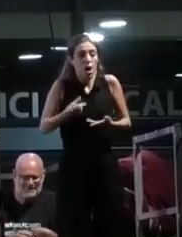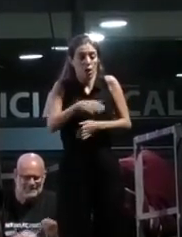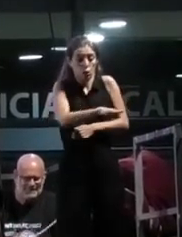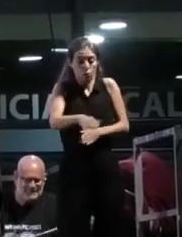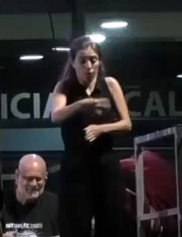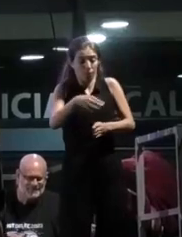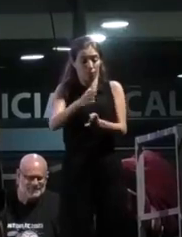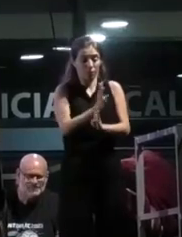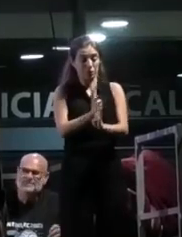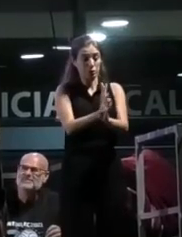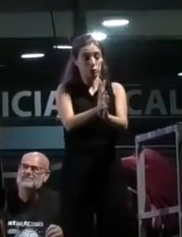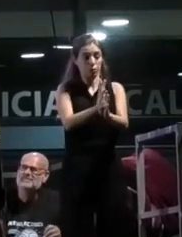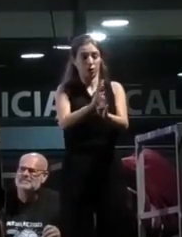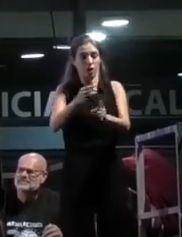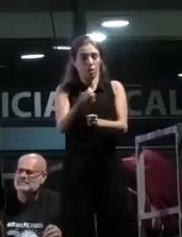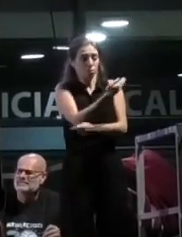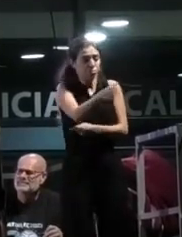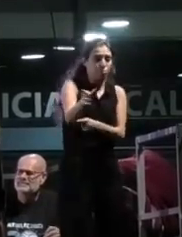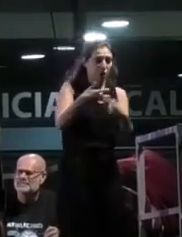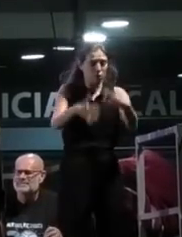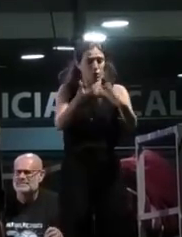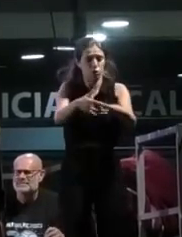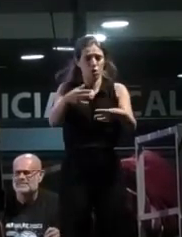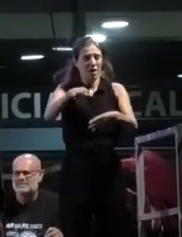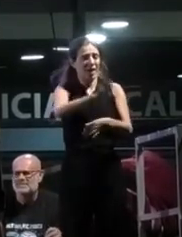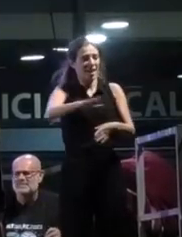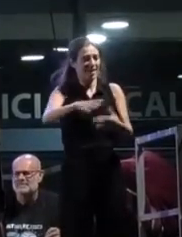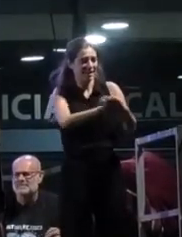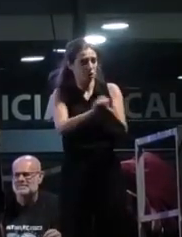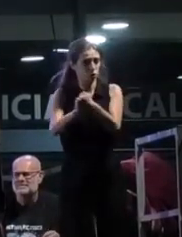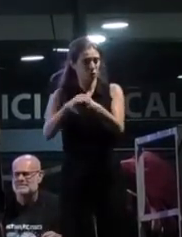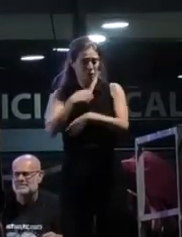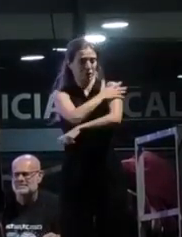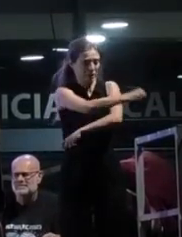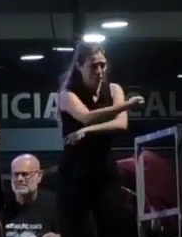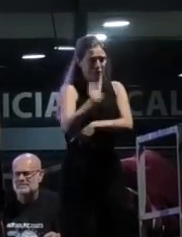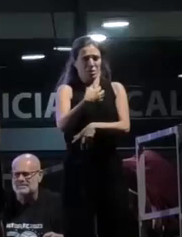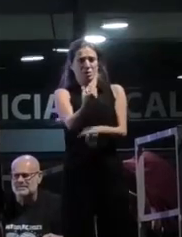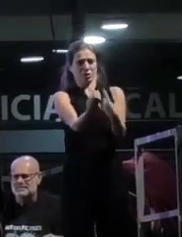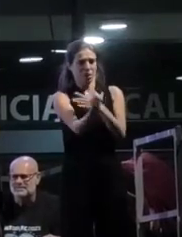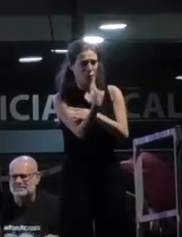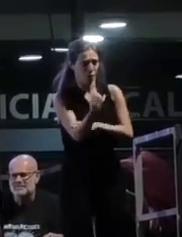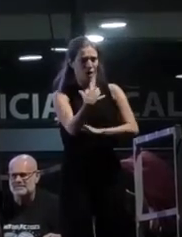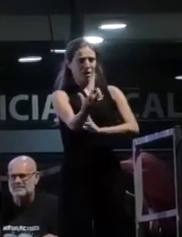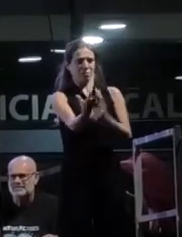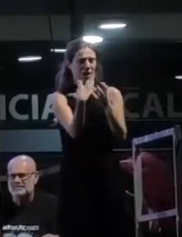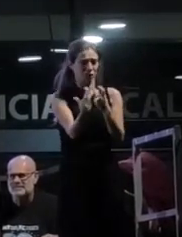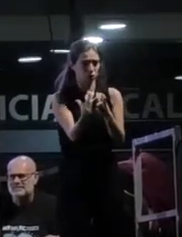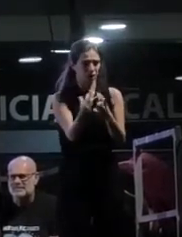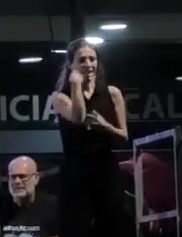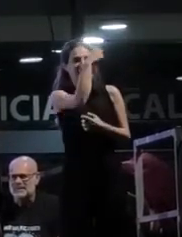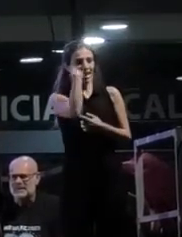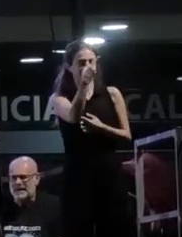ras de terra amb tota la canalla, que m'estira dels braços i se'n riu de mi a la cara. Bé, a la